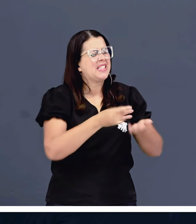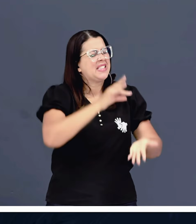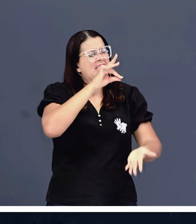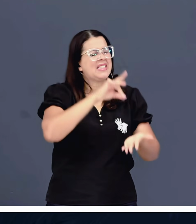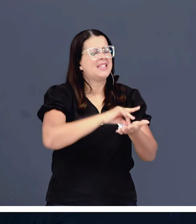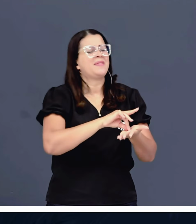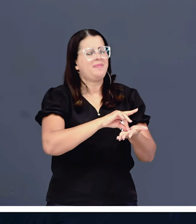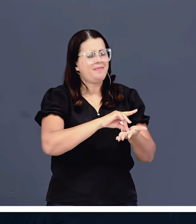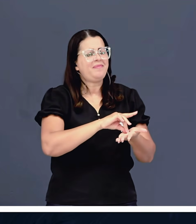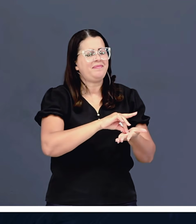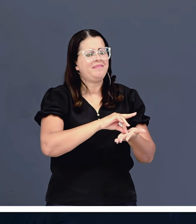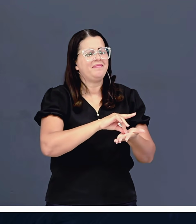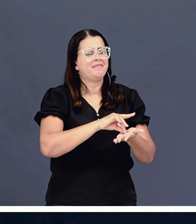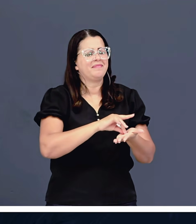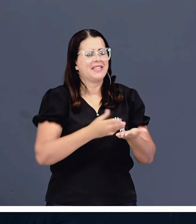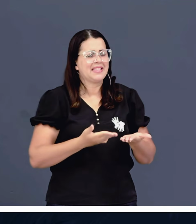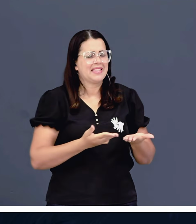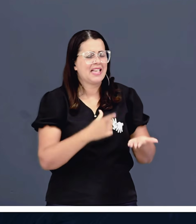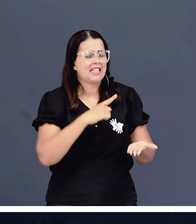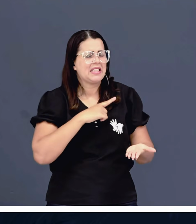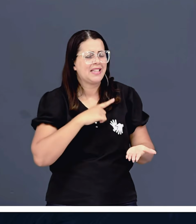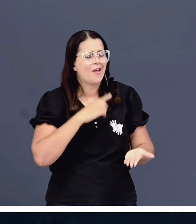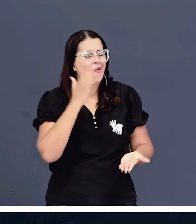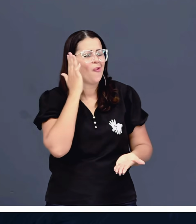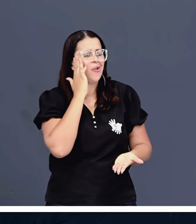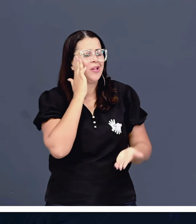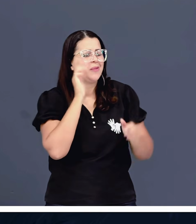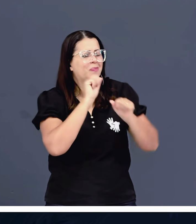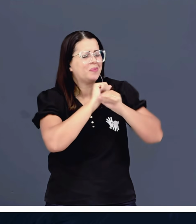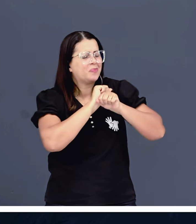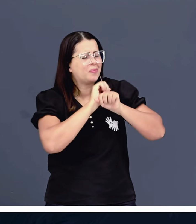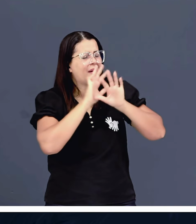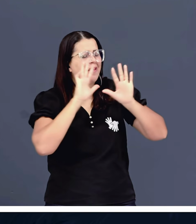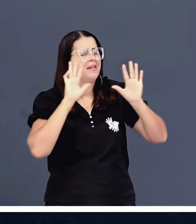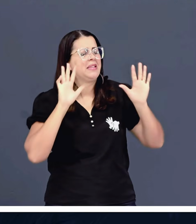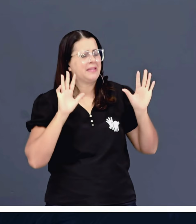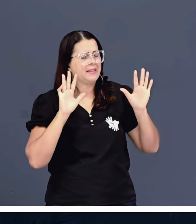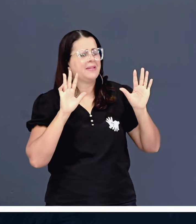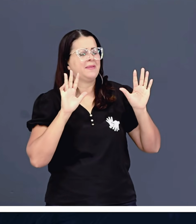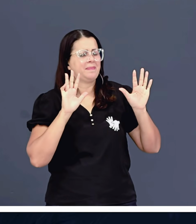verdade. E eles têm a compreensão e o entendimento.